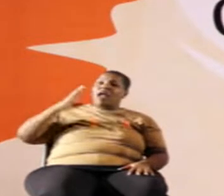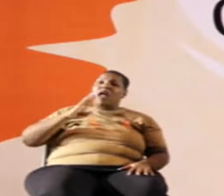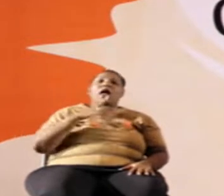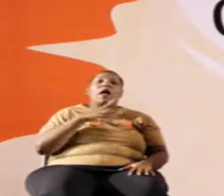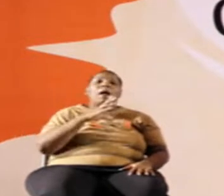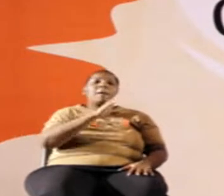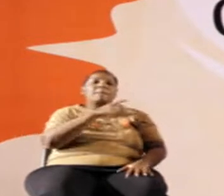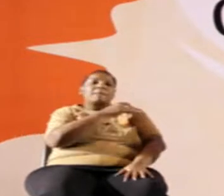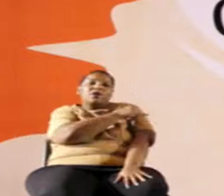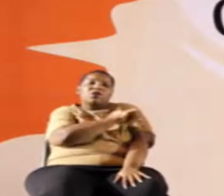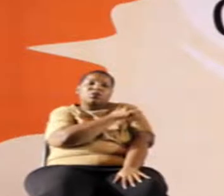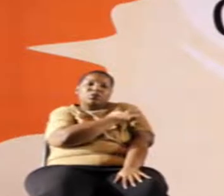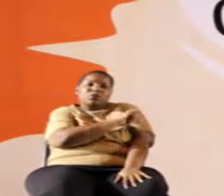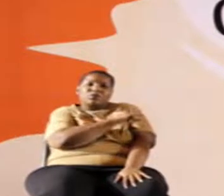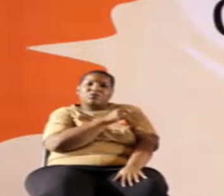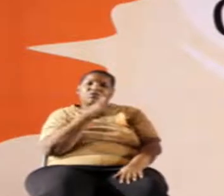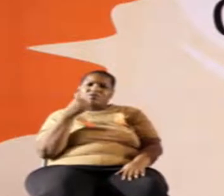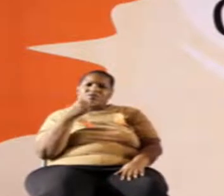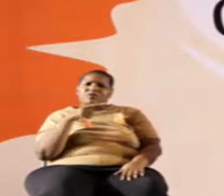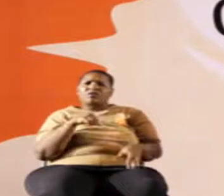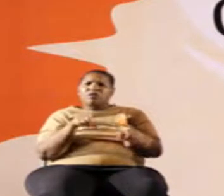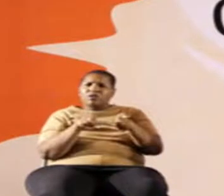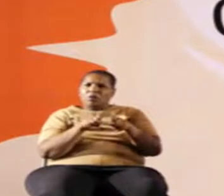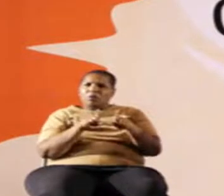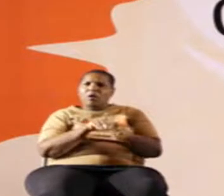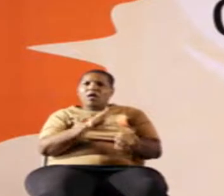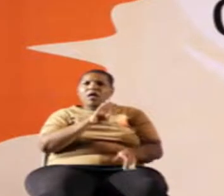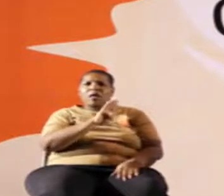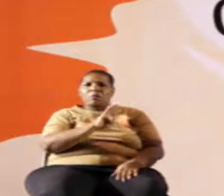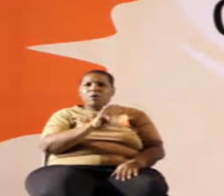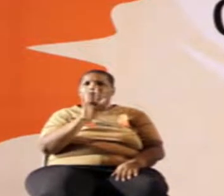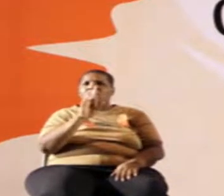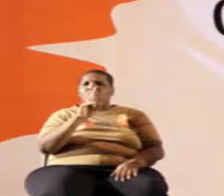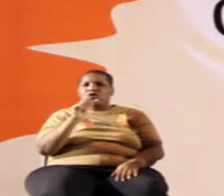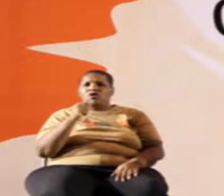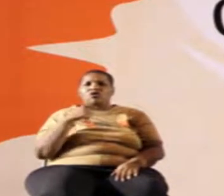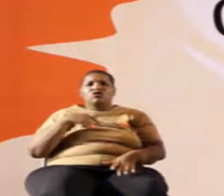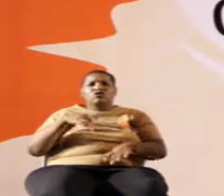Roxo, Baixada Fluminense, que saía na ala das baianas